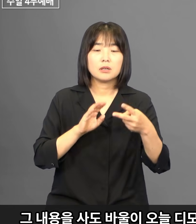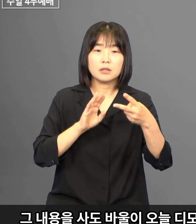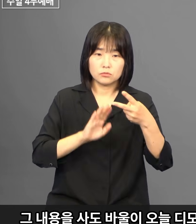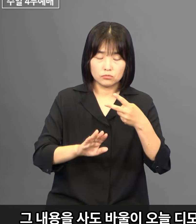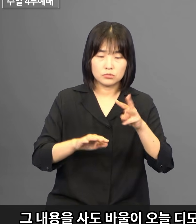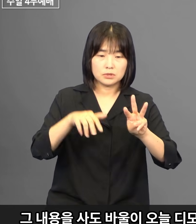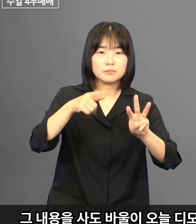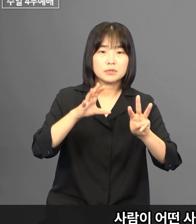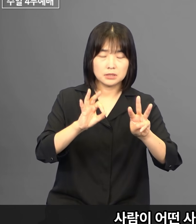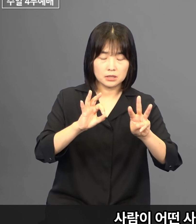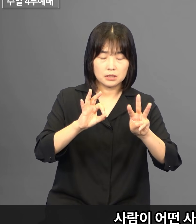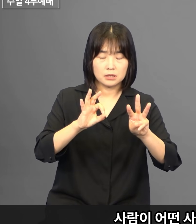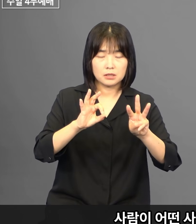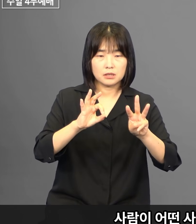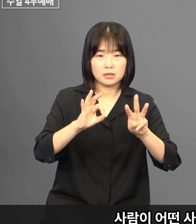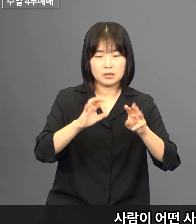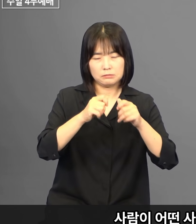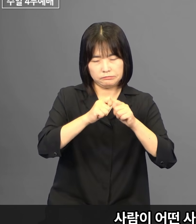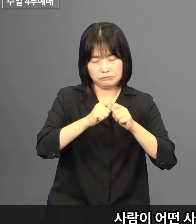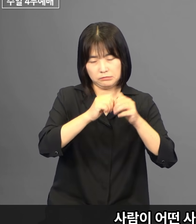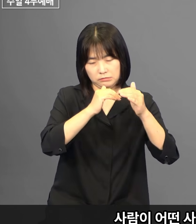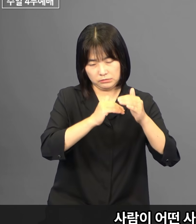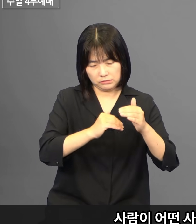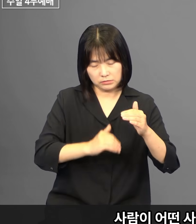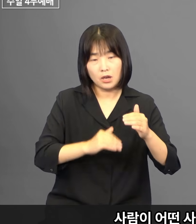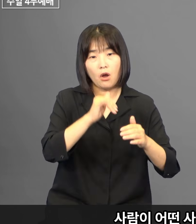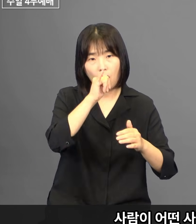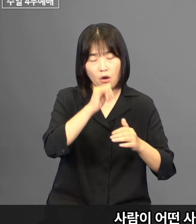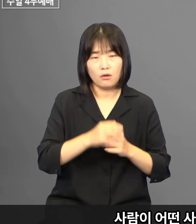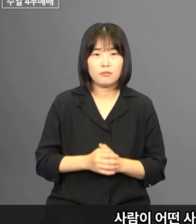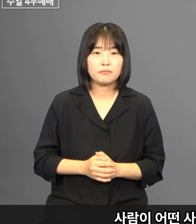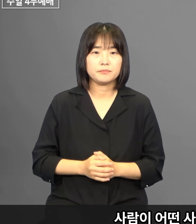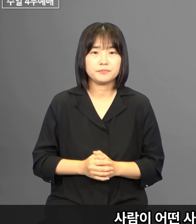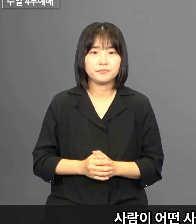이렇게 열거합니다. 사람이 어떤 사람으로 바뀌어가는지를.